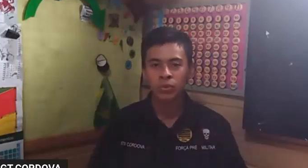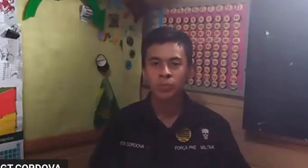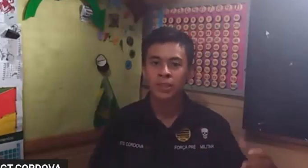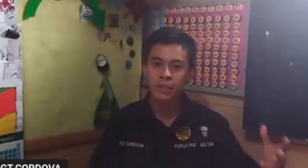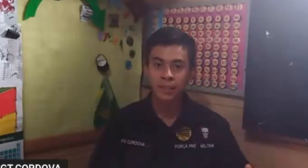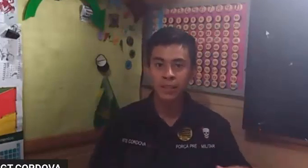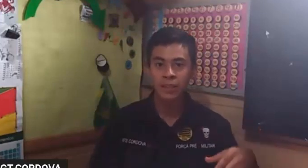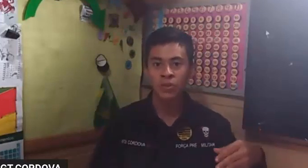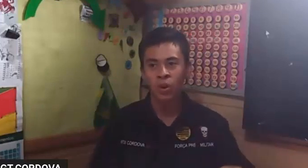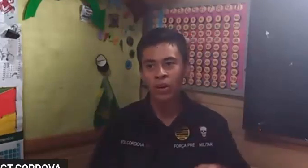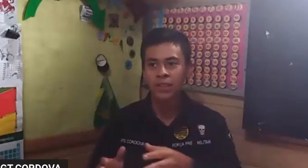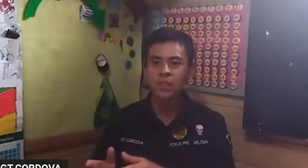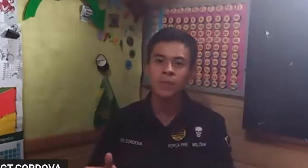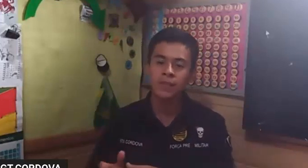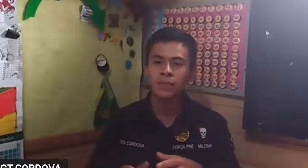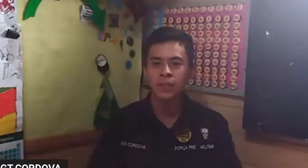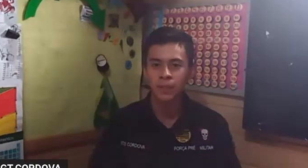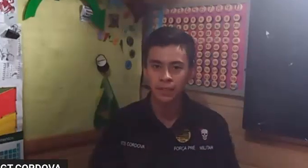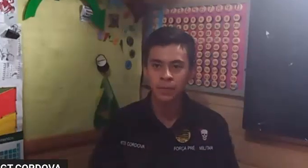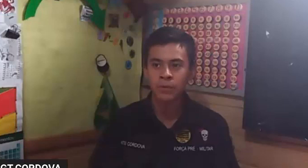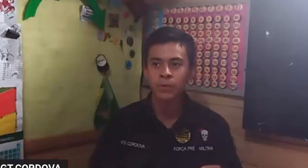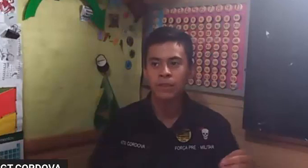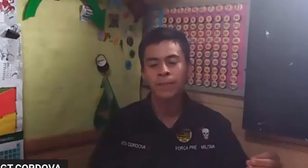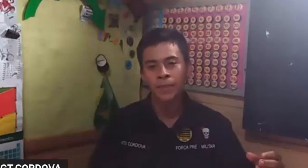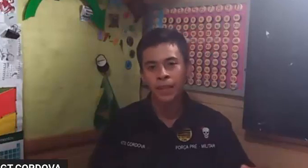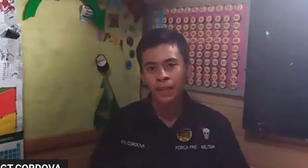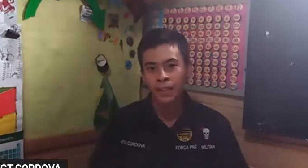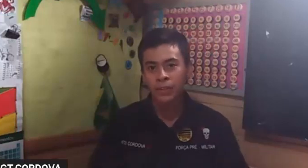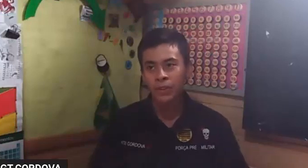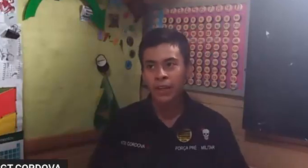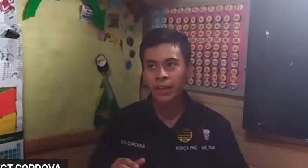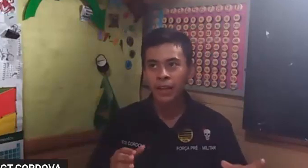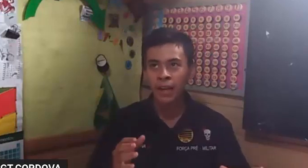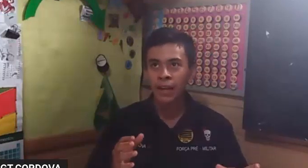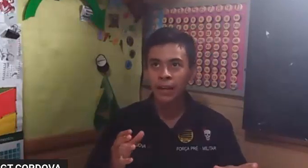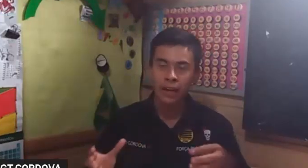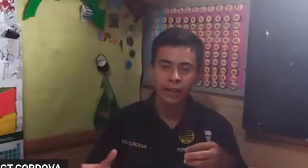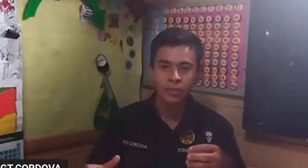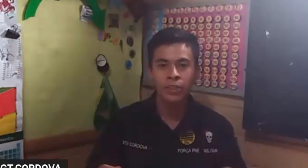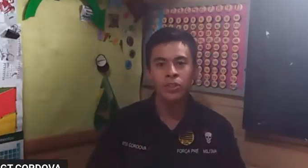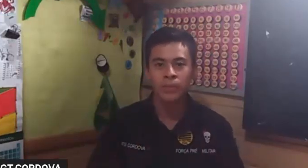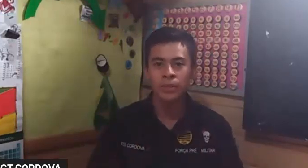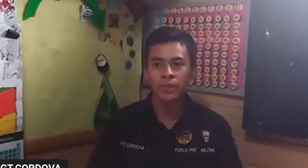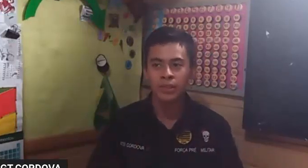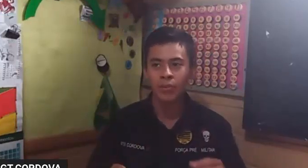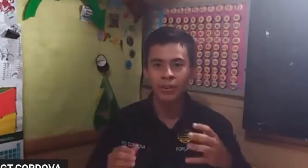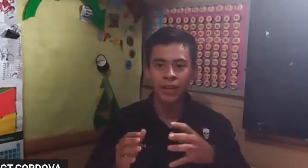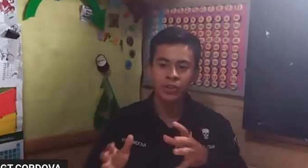estudo. Por isso que existem escolas específicas para essas pessoas. E isso daí é aquilo que a gente chama de desigualdade,